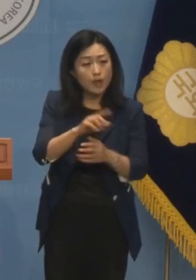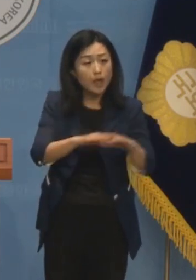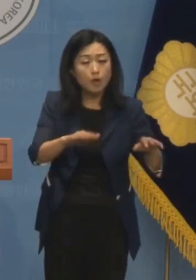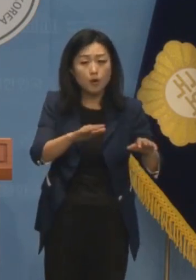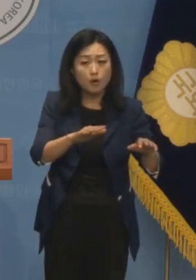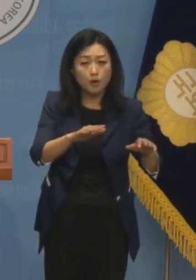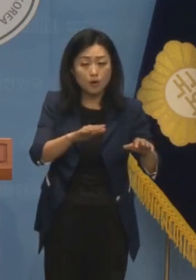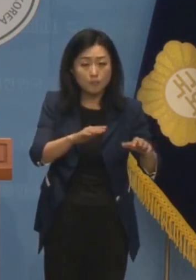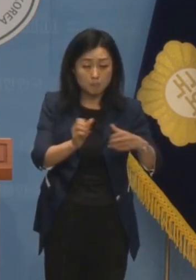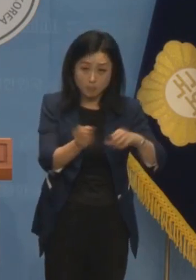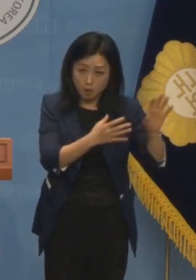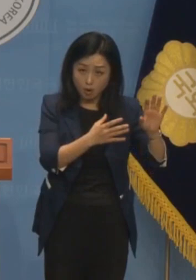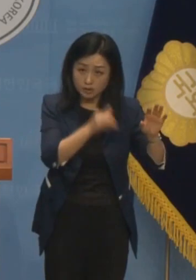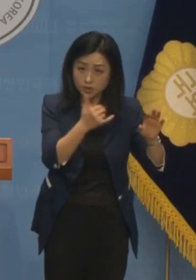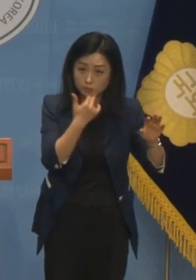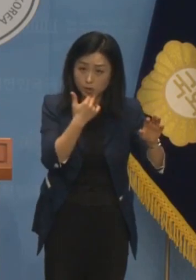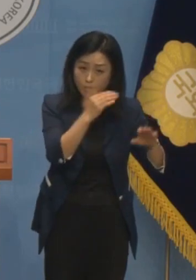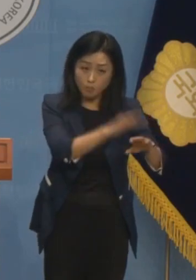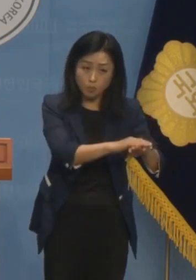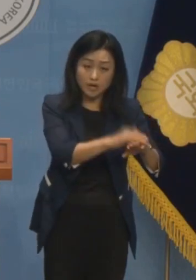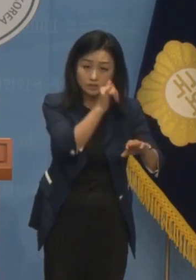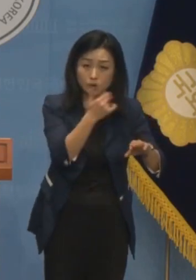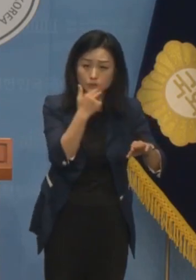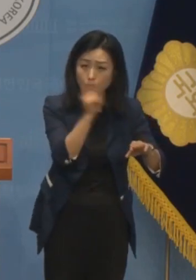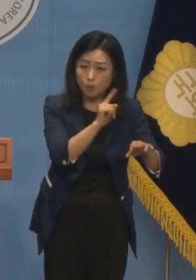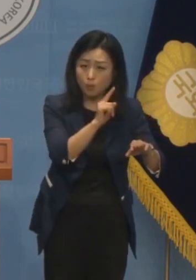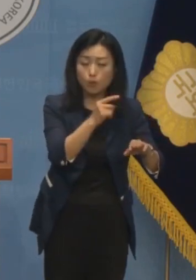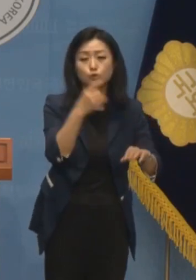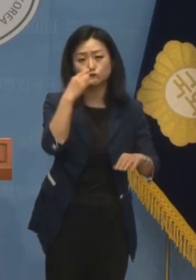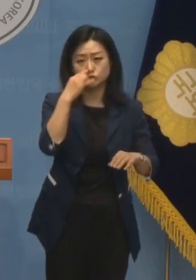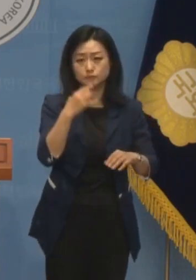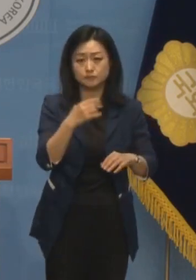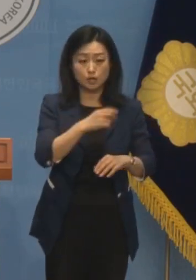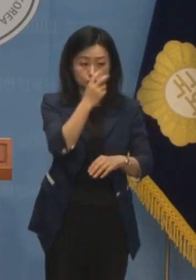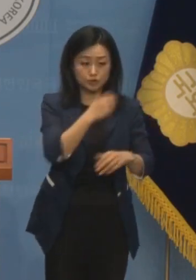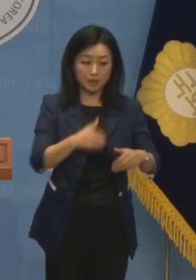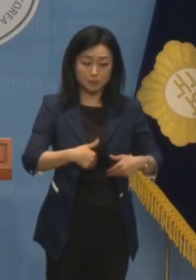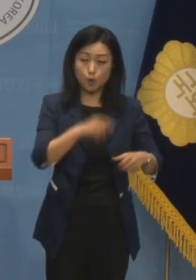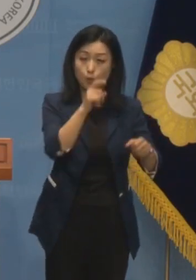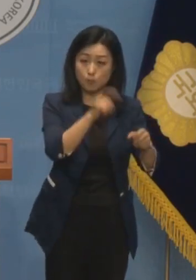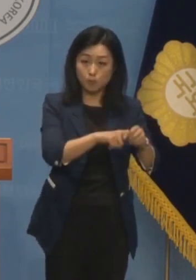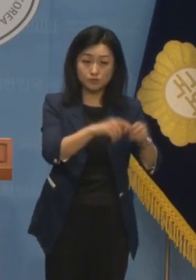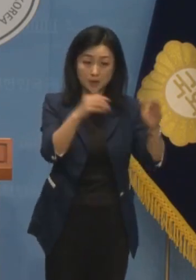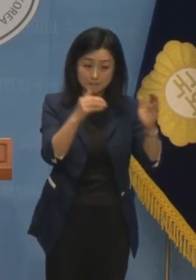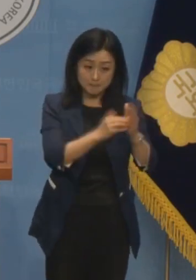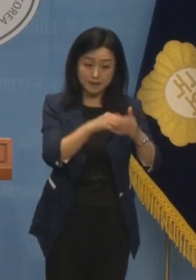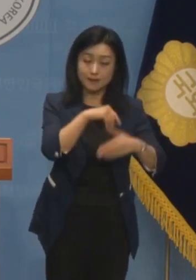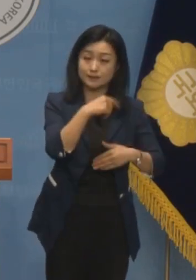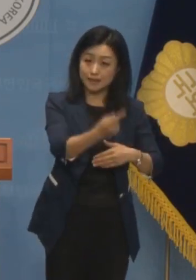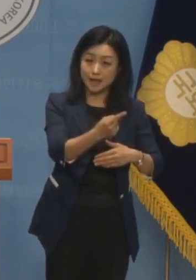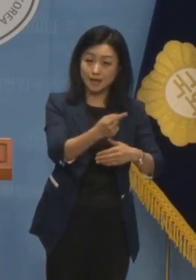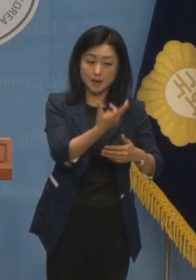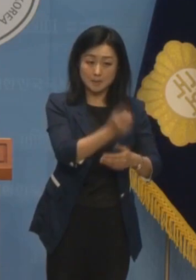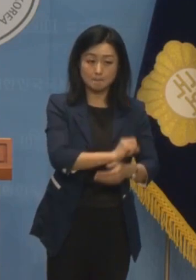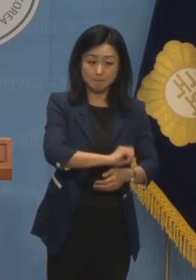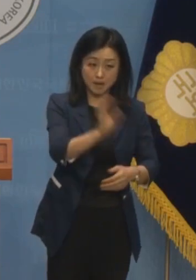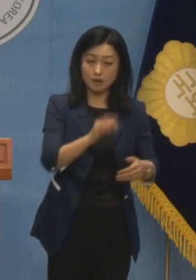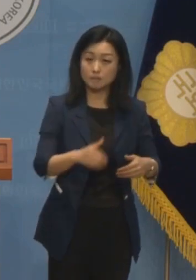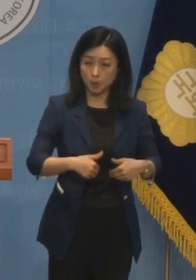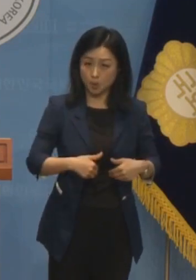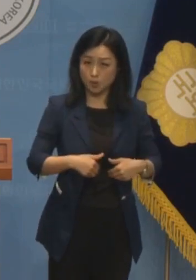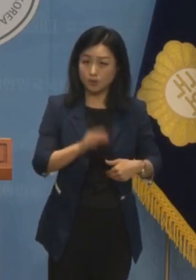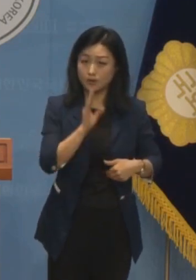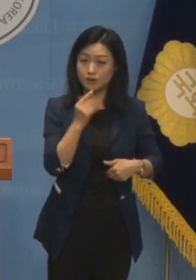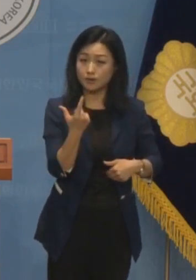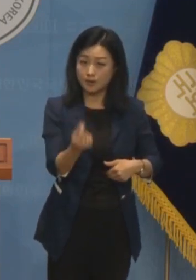처리했습니까? 아직 보관하고 있습니까? 수사에 필요한 목적을 달성했다면 폐기해야 하는 것